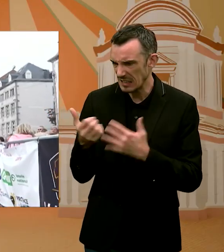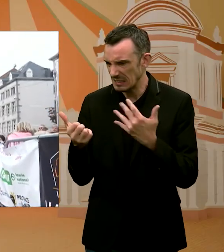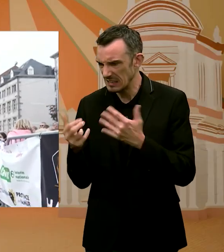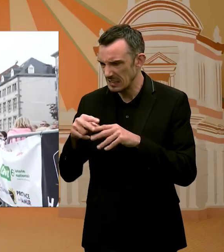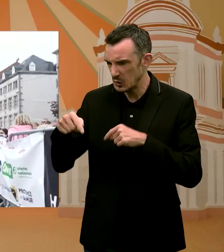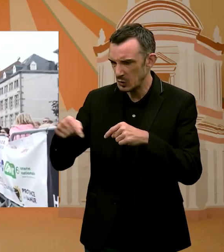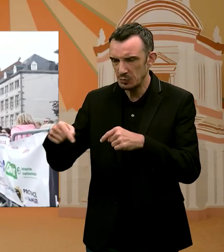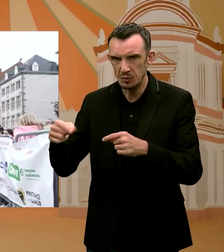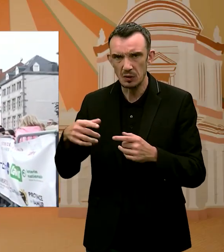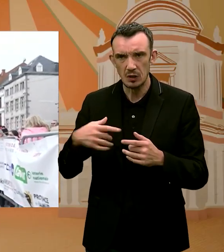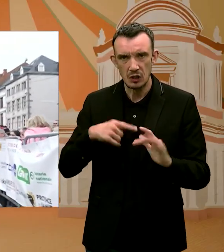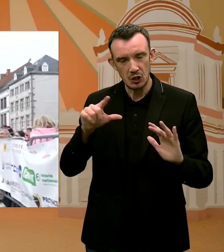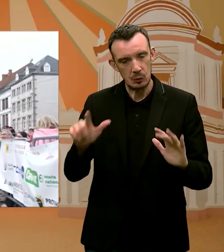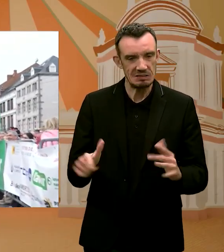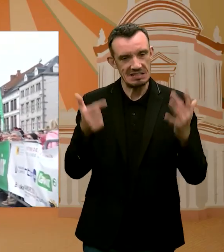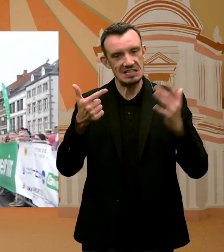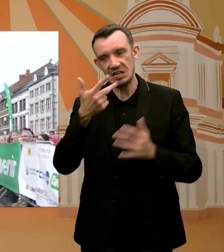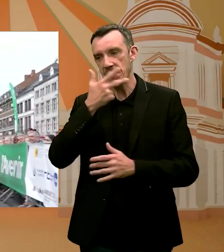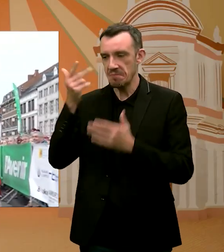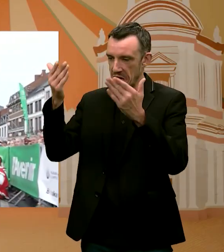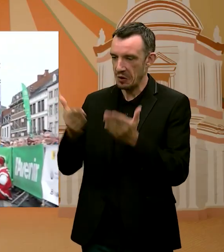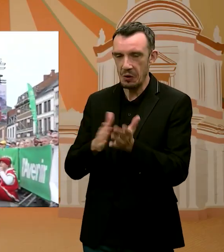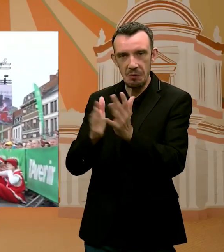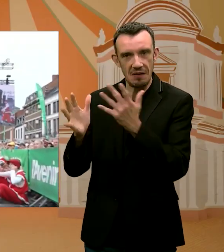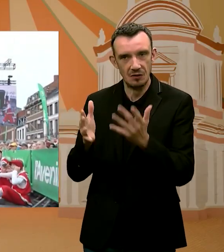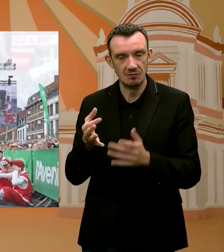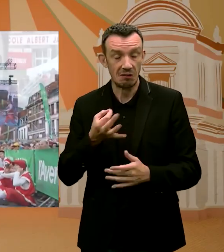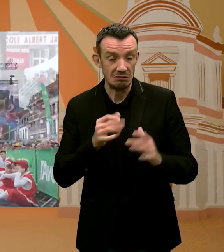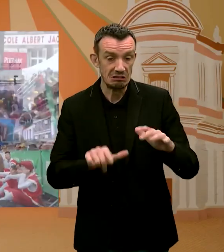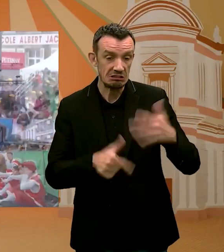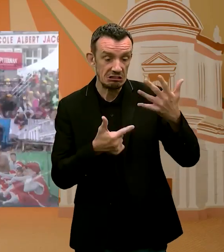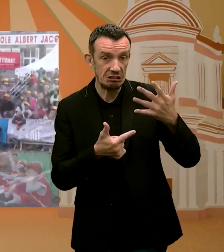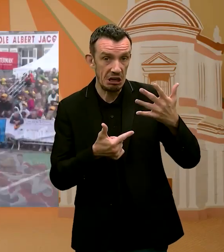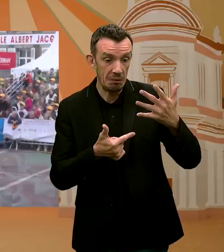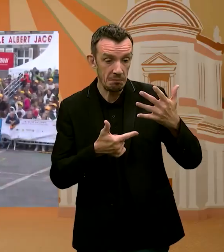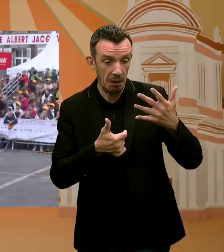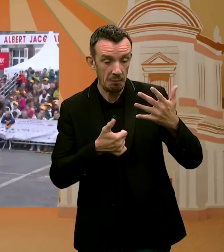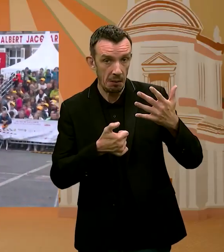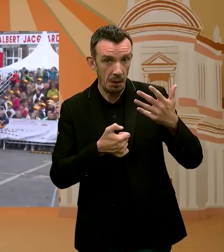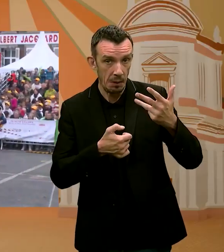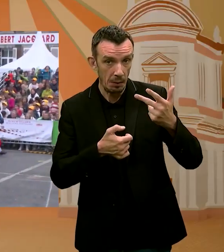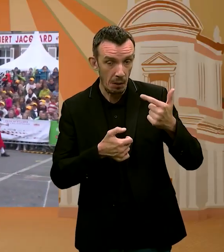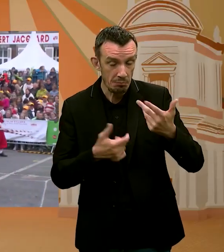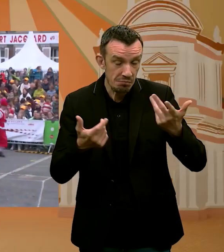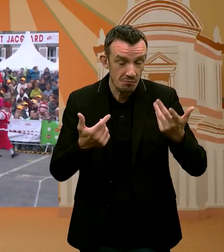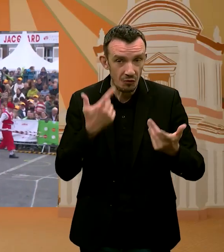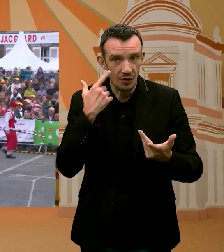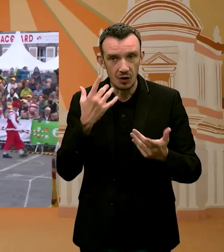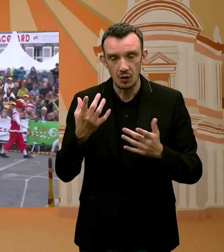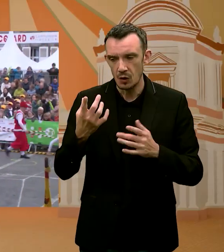ces chasses quand même. Hein. C'est la 2e fois que je finis 7e. Donc je réitère un exploit que j'ai déjà fait 2 ou 3 fois.